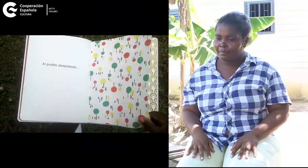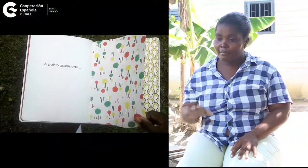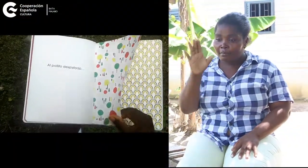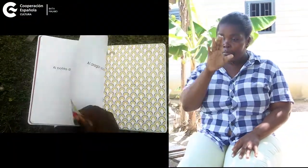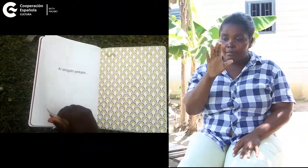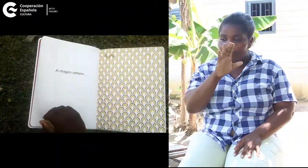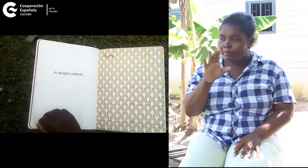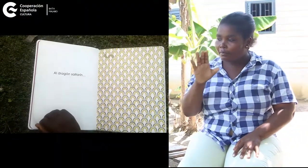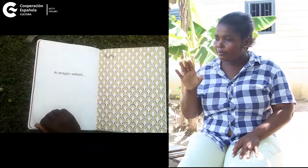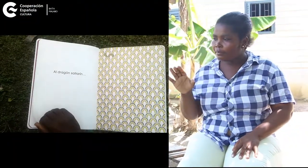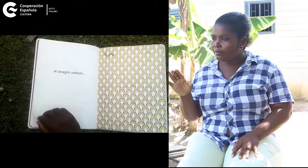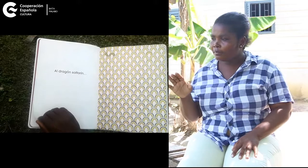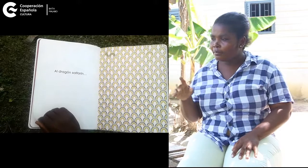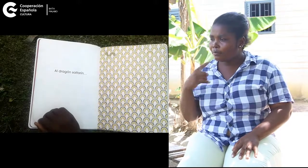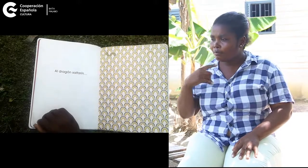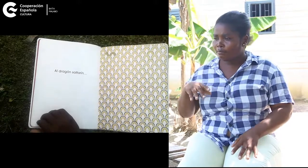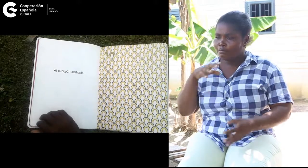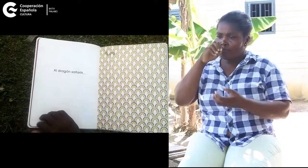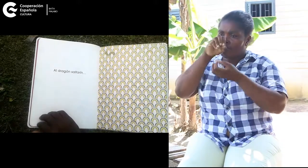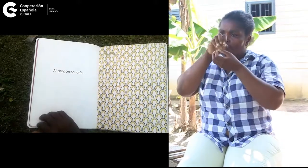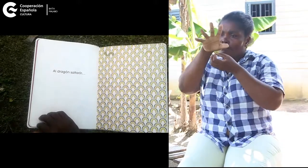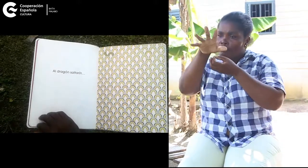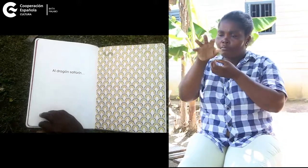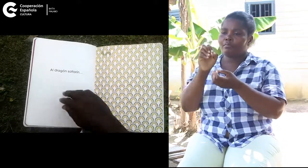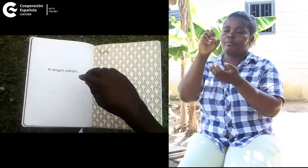Busca al dragón saltarín.